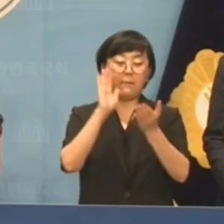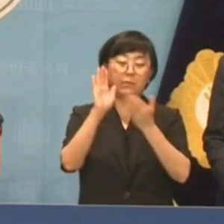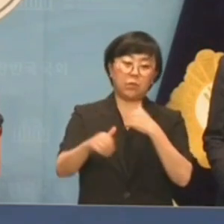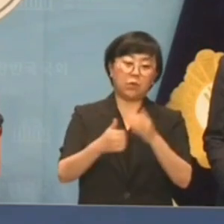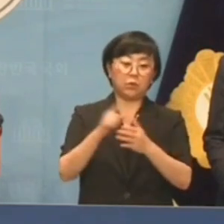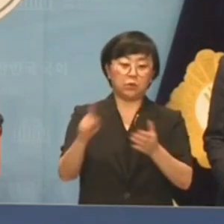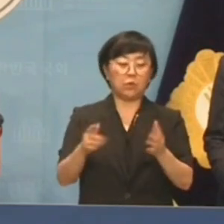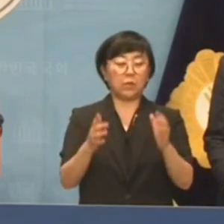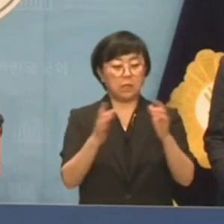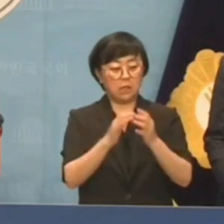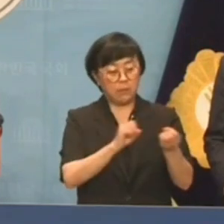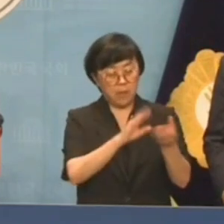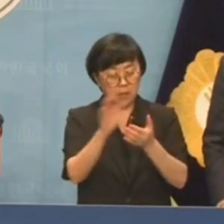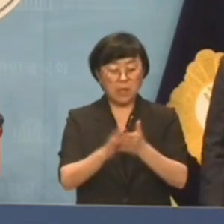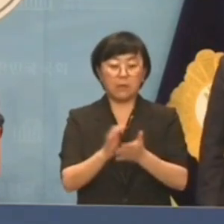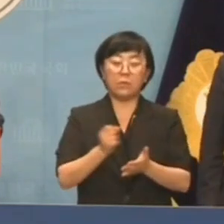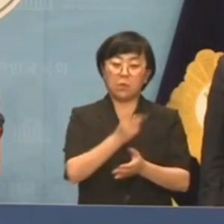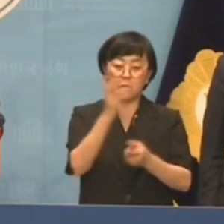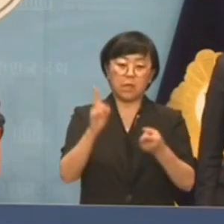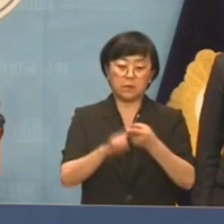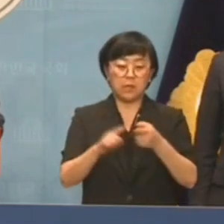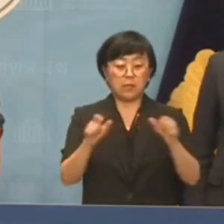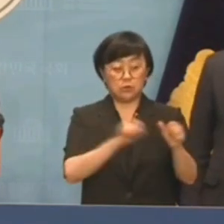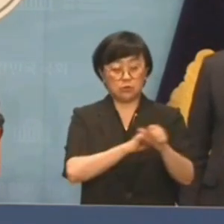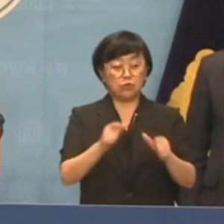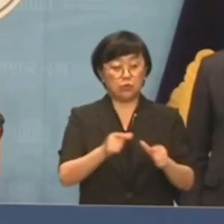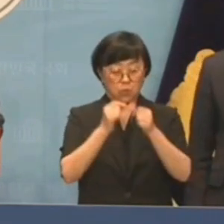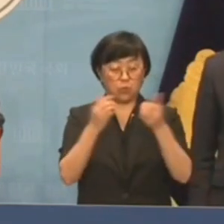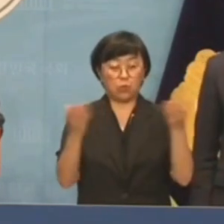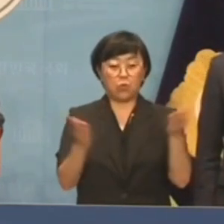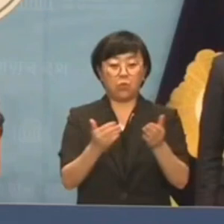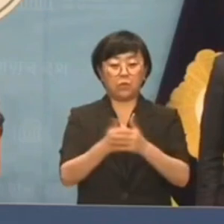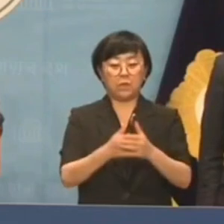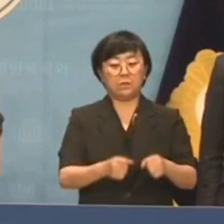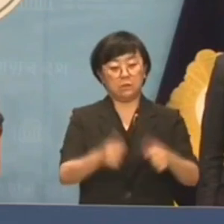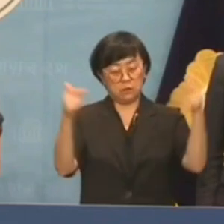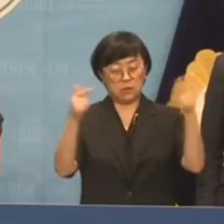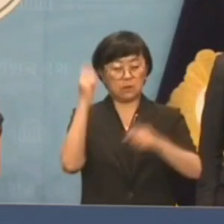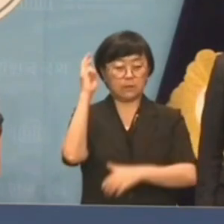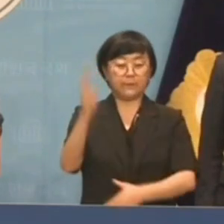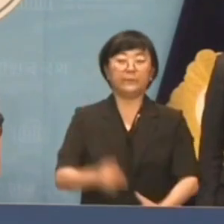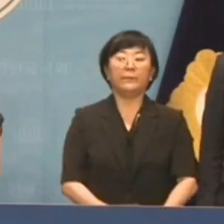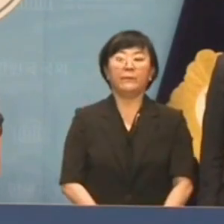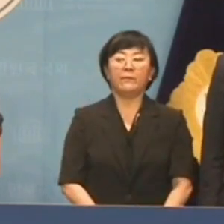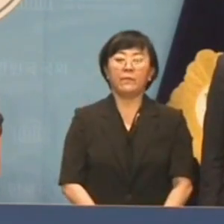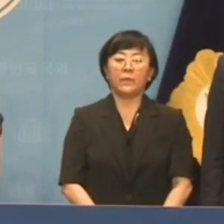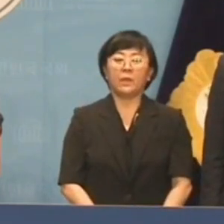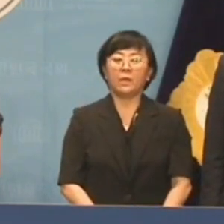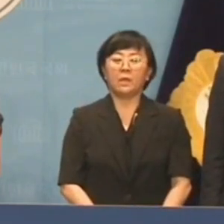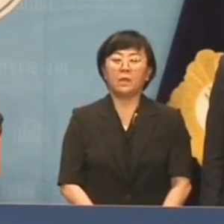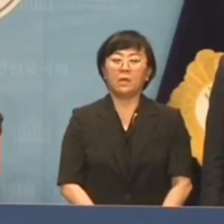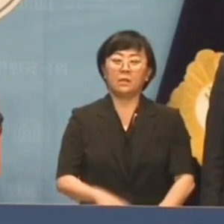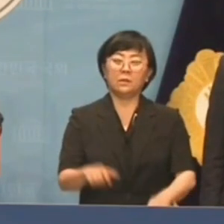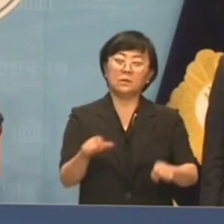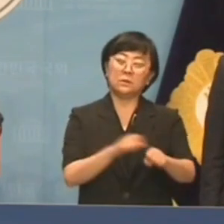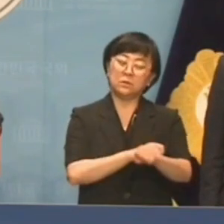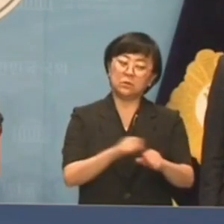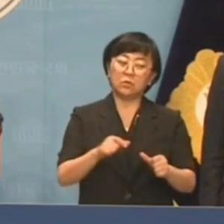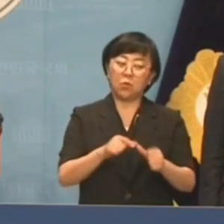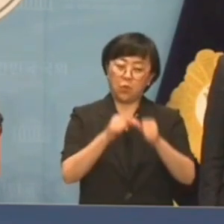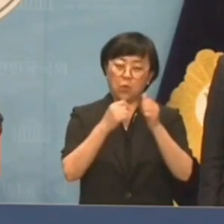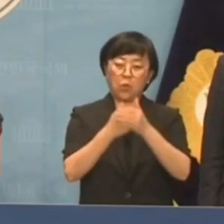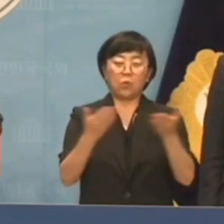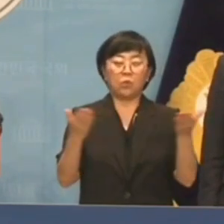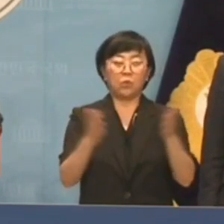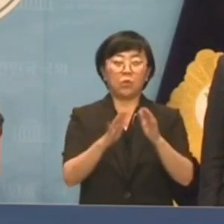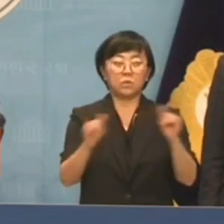플랫폼 노동과 같은 특수고용 직종이 지속적으로 증가할 것으로 예상됩니다. 이들 특수 노동자는